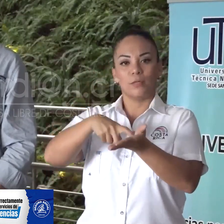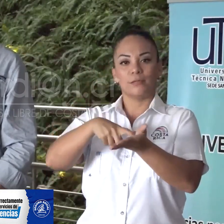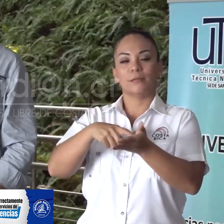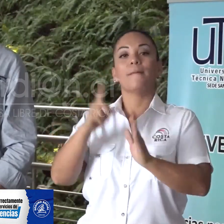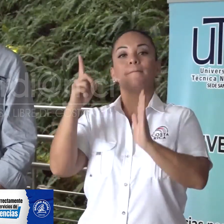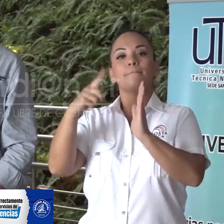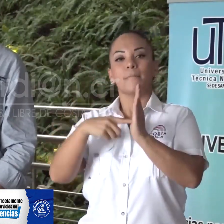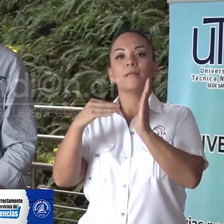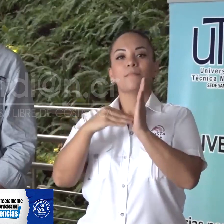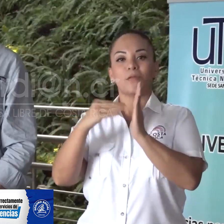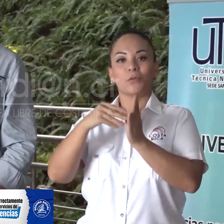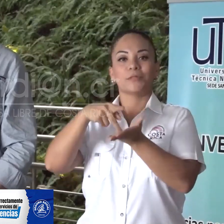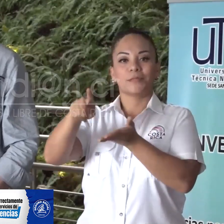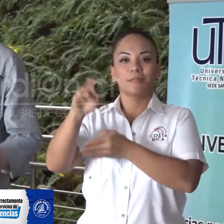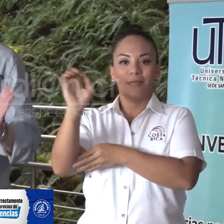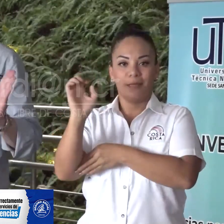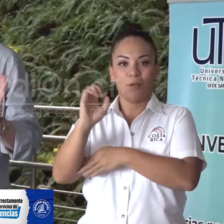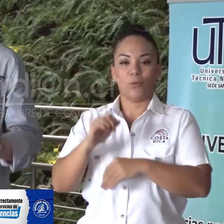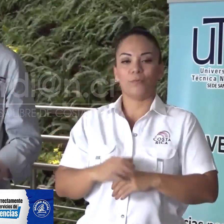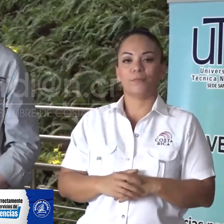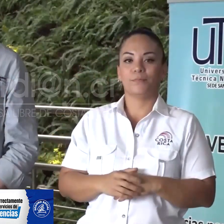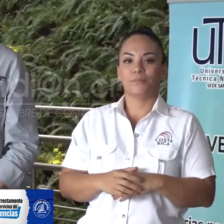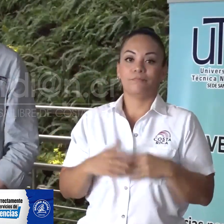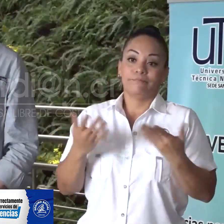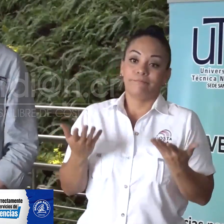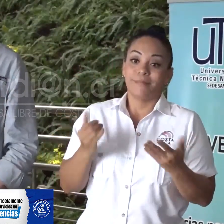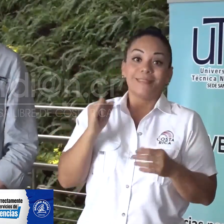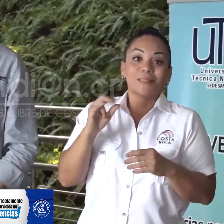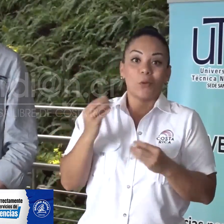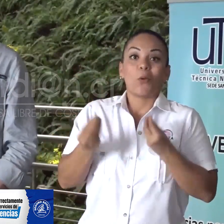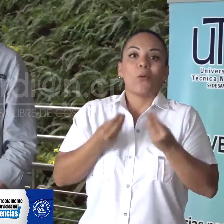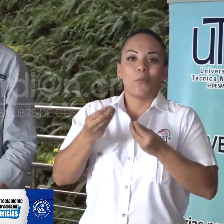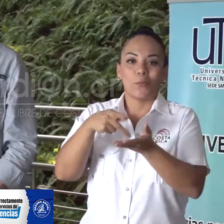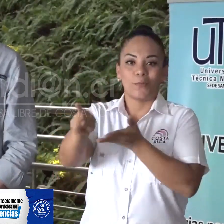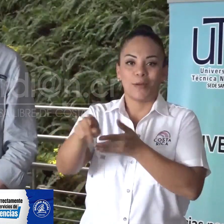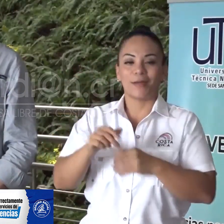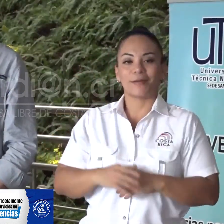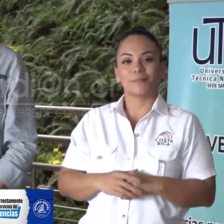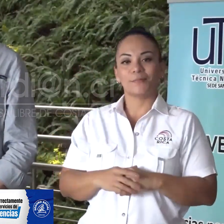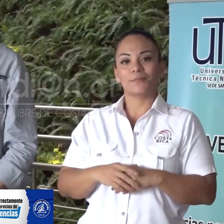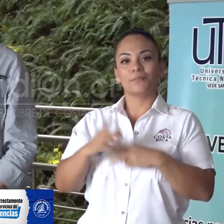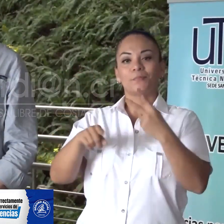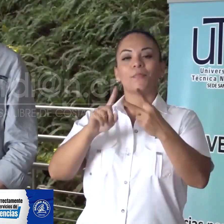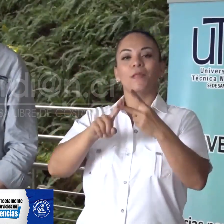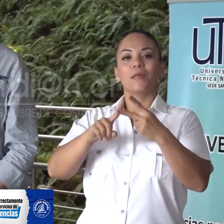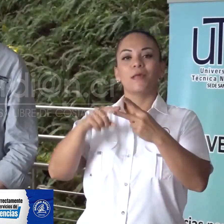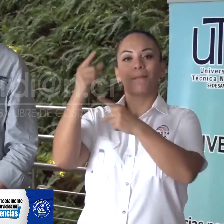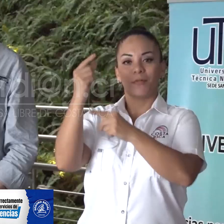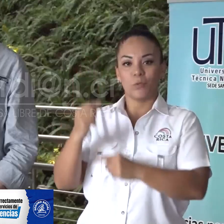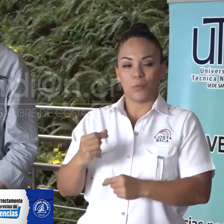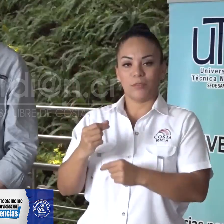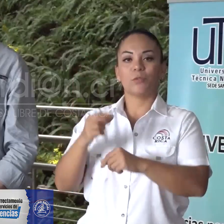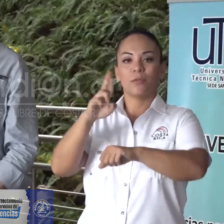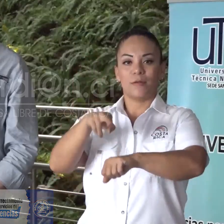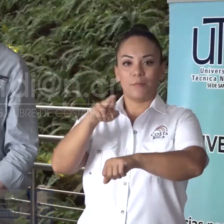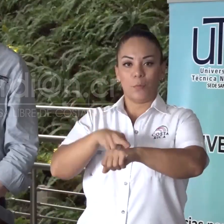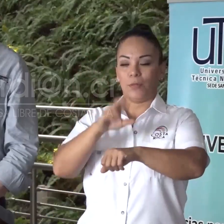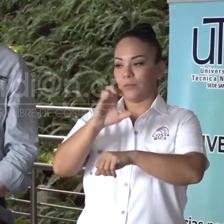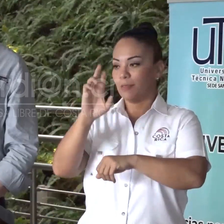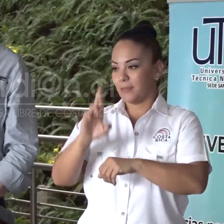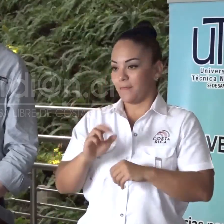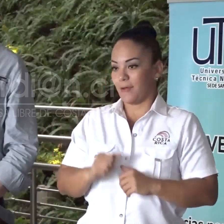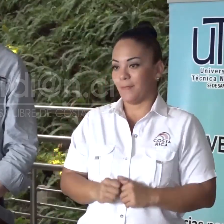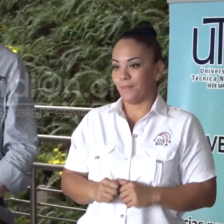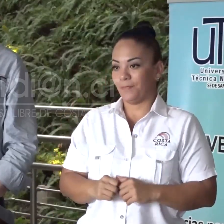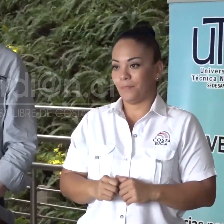millones que hay que pagar en enero, si no, ¿cómo los vamos a pagar? Y el presupuesto de la República. Si esas